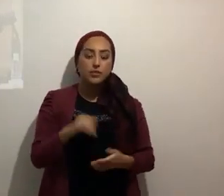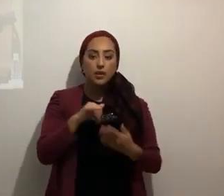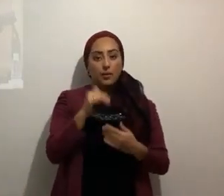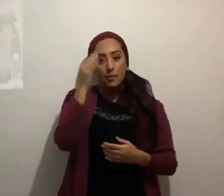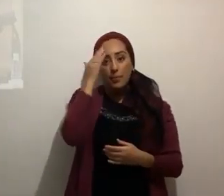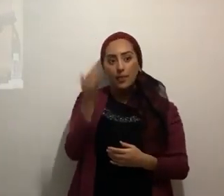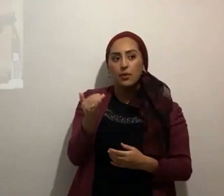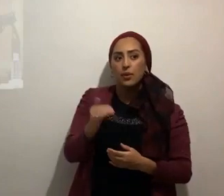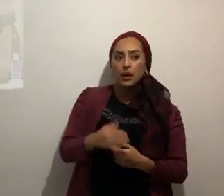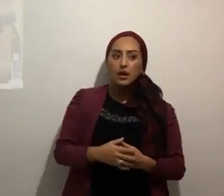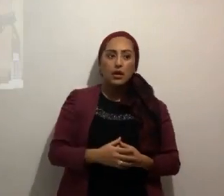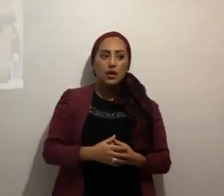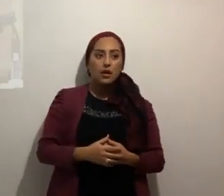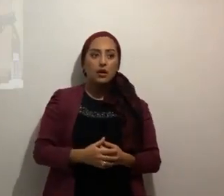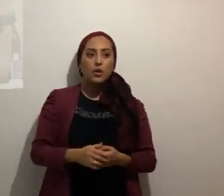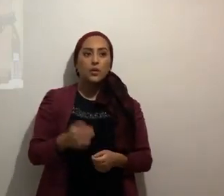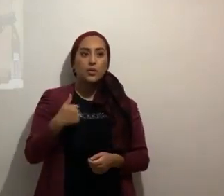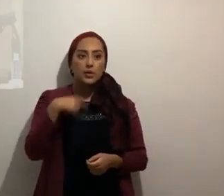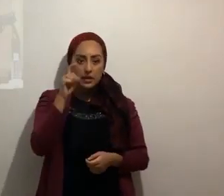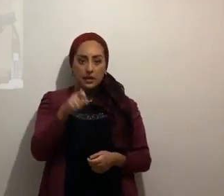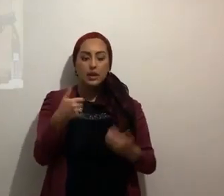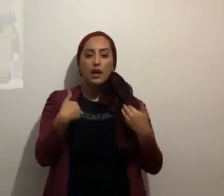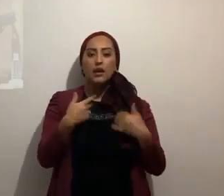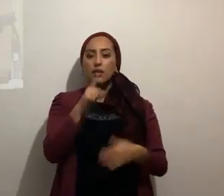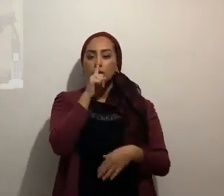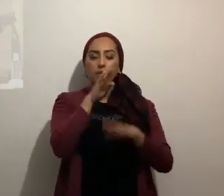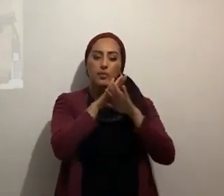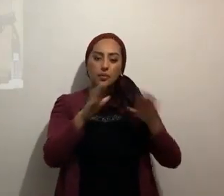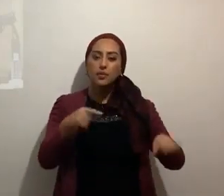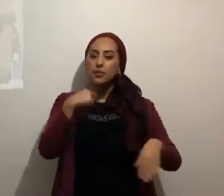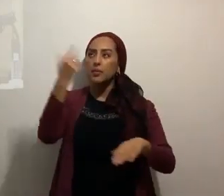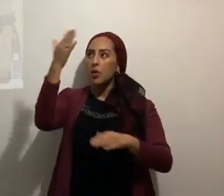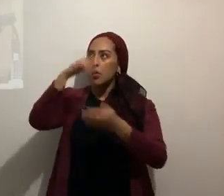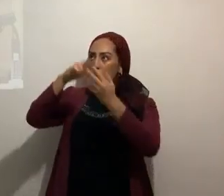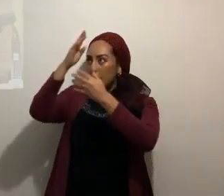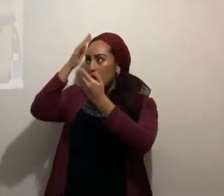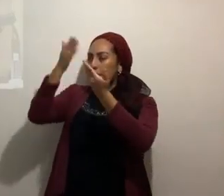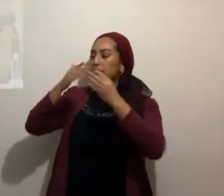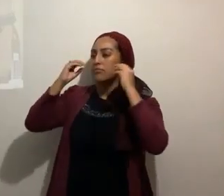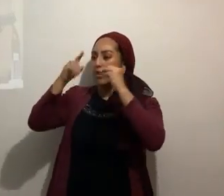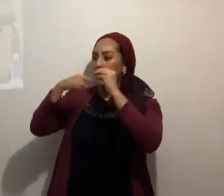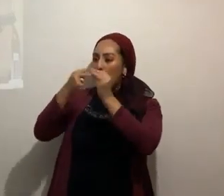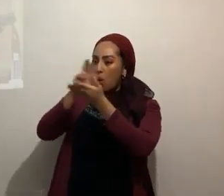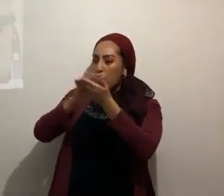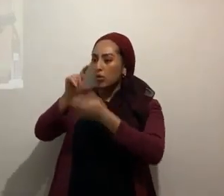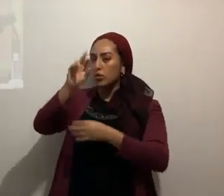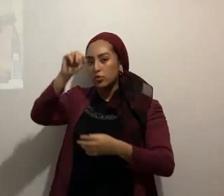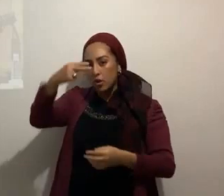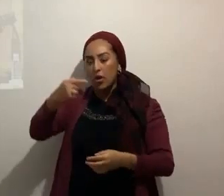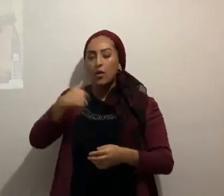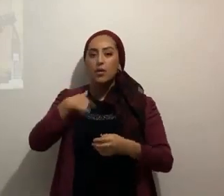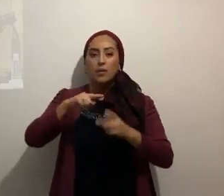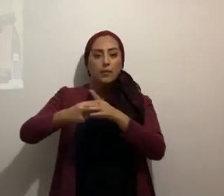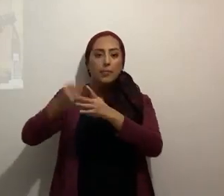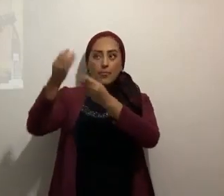eso hay que estar en silencio y decir: Padre, háblame de tu bendita Torá. Y uno empieza a recibir palabra del Eterno. Bendito